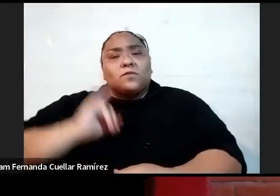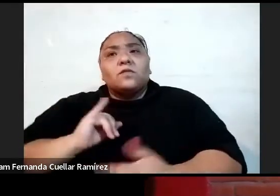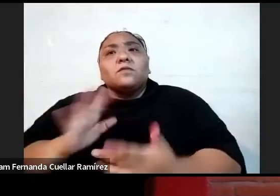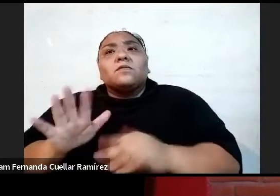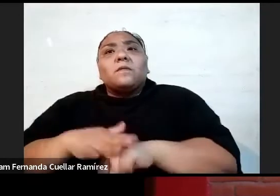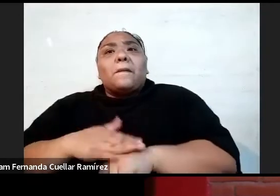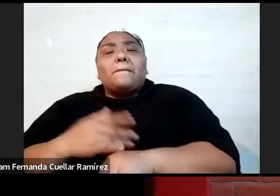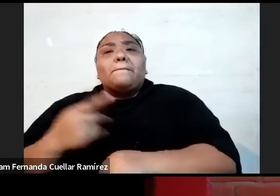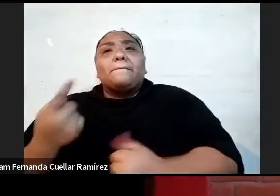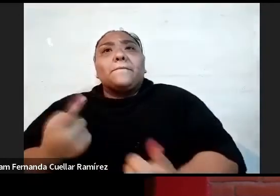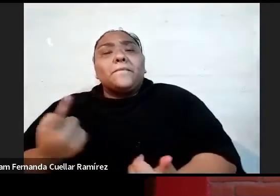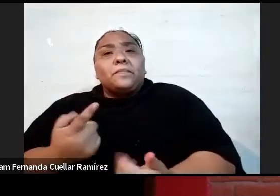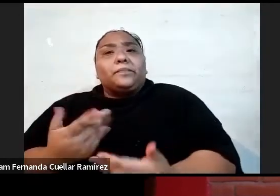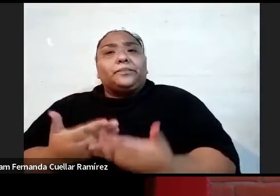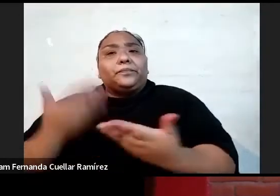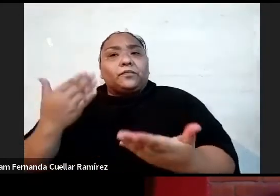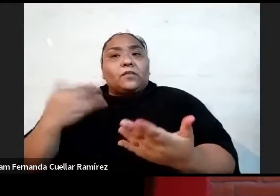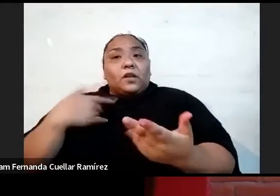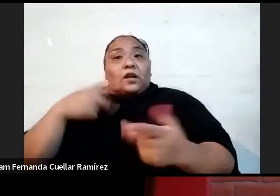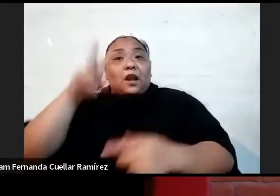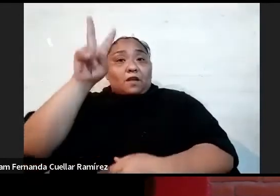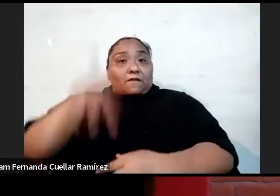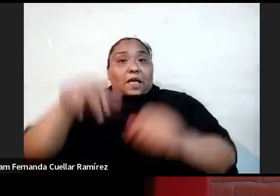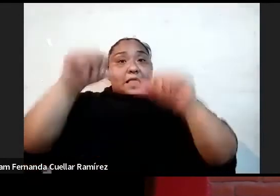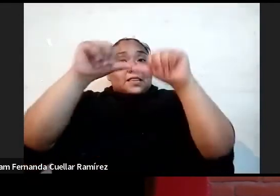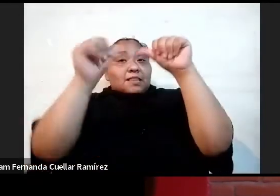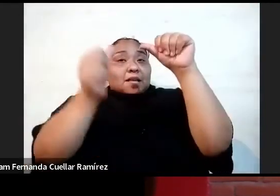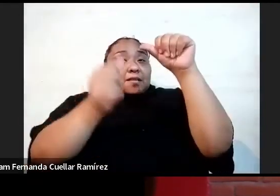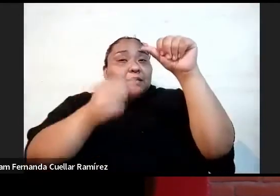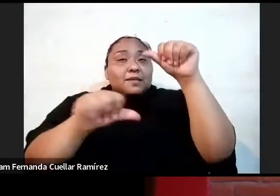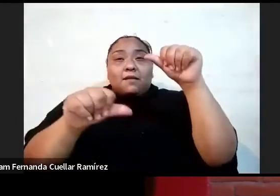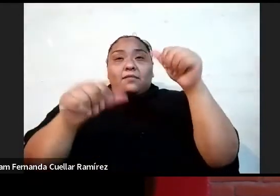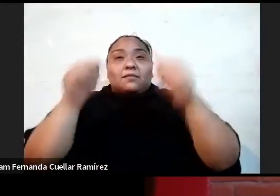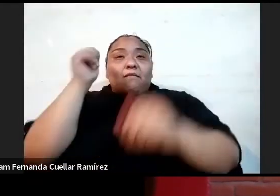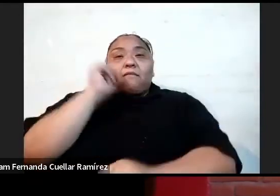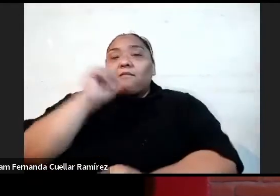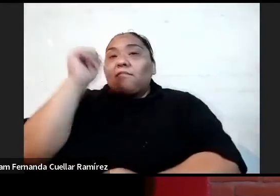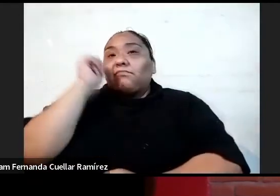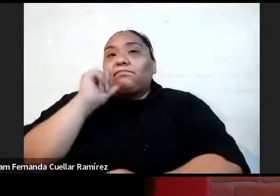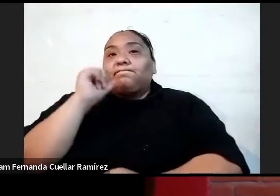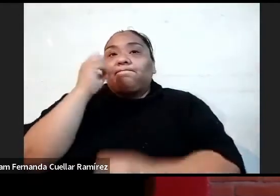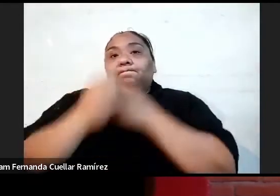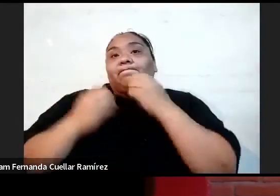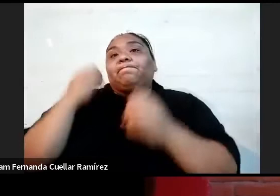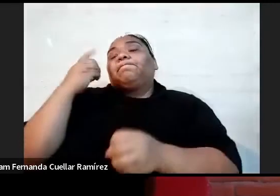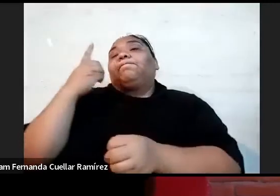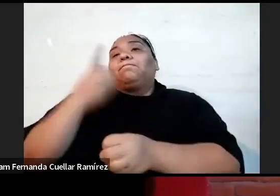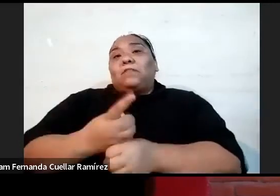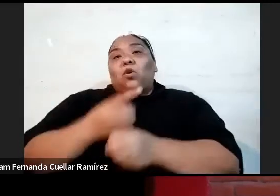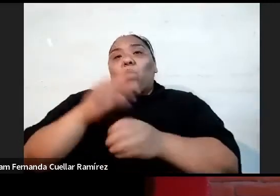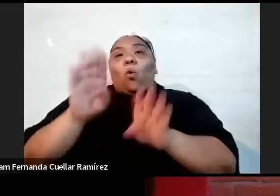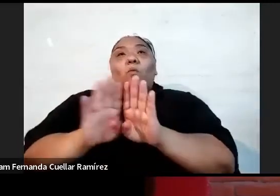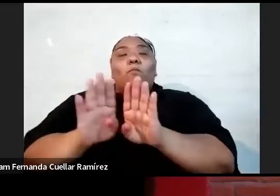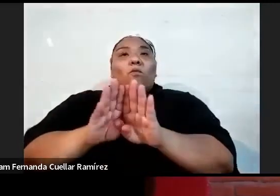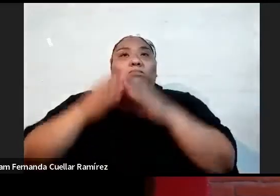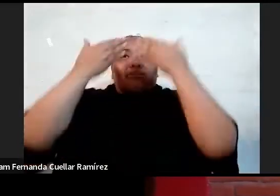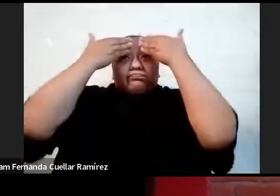además las artes siempre te dan como estas oportunidades, ¿no? Como de abrir